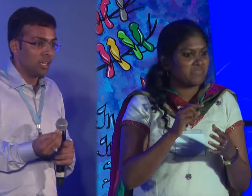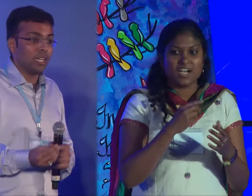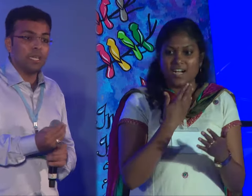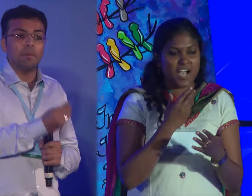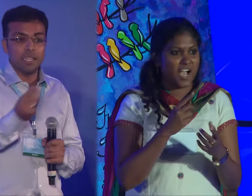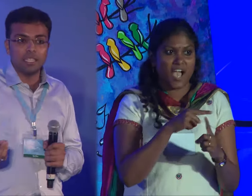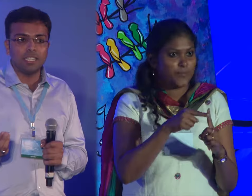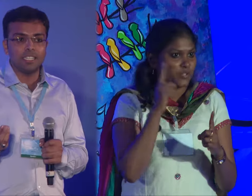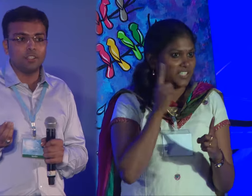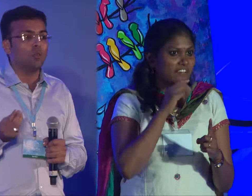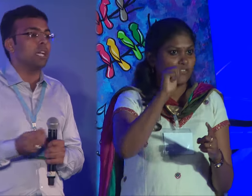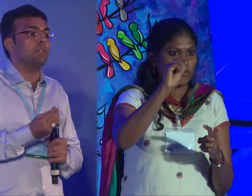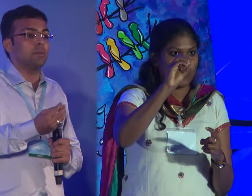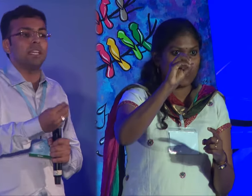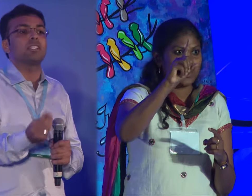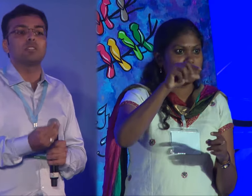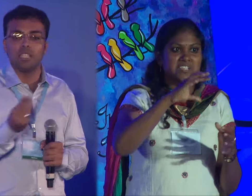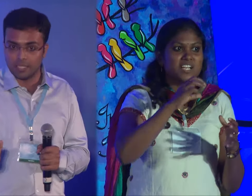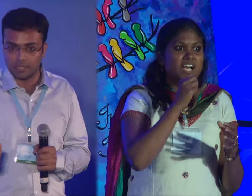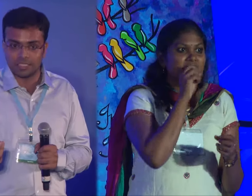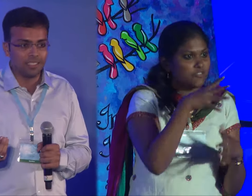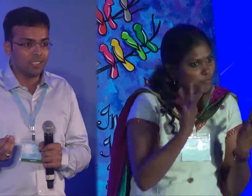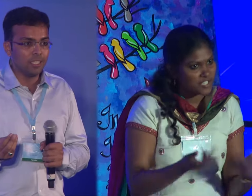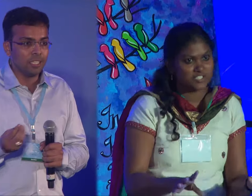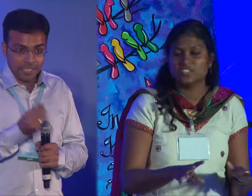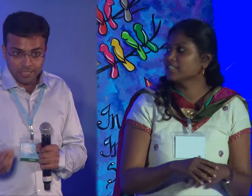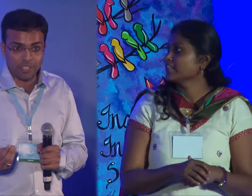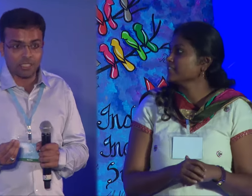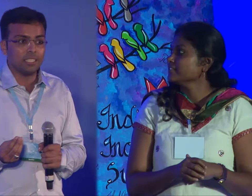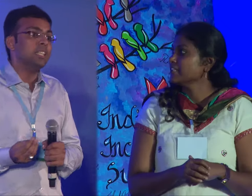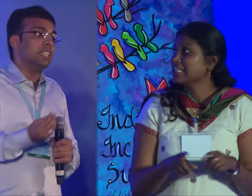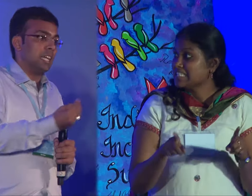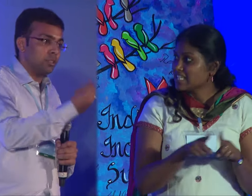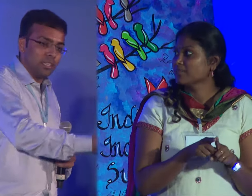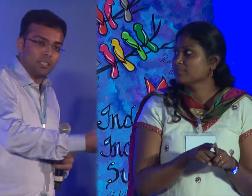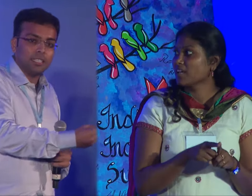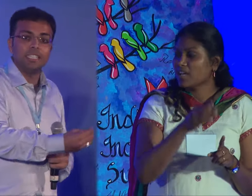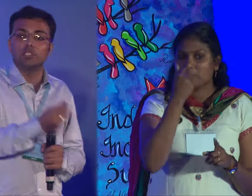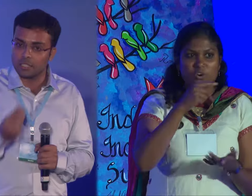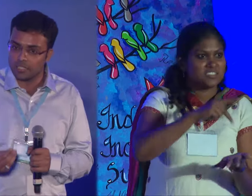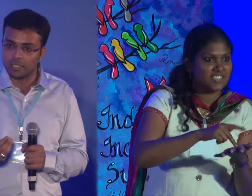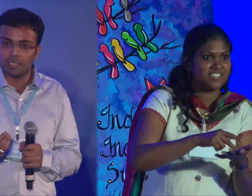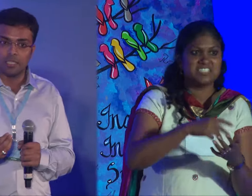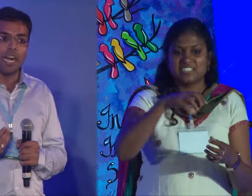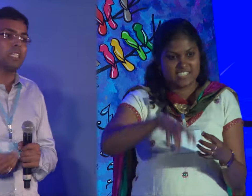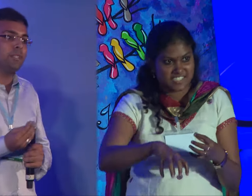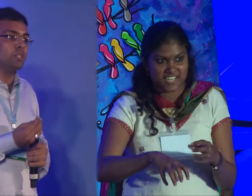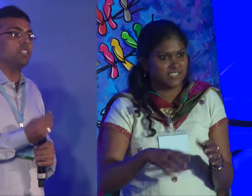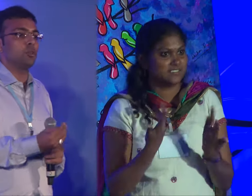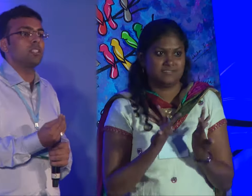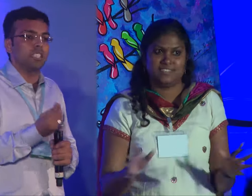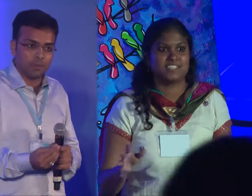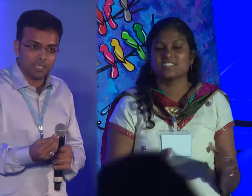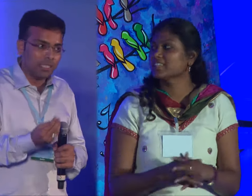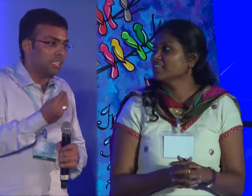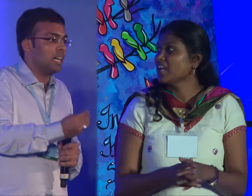है। अगर कहीं पे मेंशन ही नहीं है तो वो कहीं से भी कैश रिवॉर्ड्स नहीं ले सकते हैं। इसकी वजह से ना तो सेंटर से ना तो स्टेट से आज भी